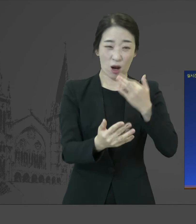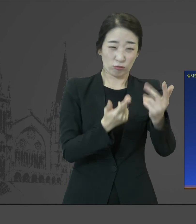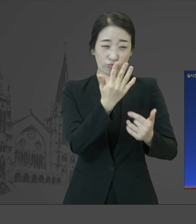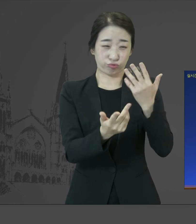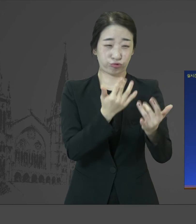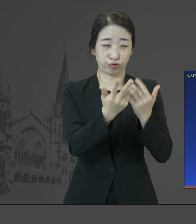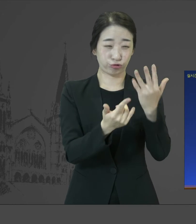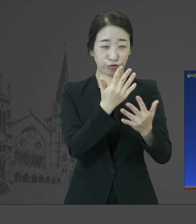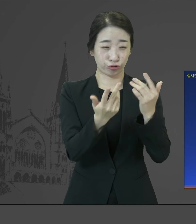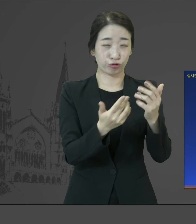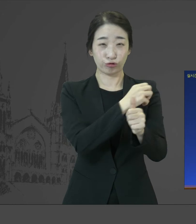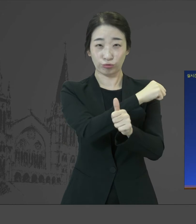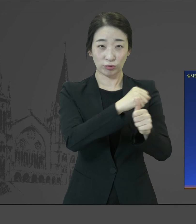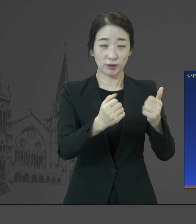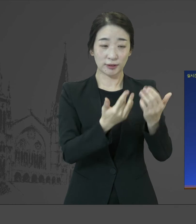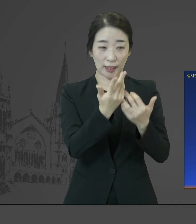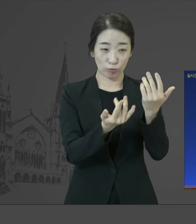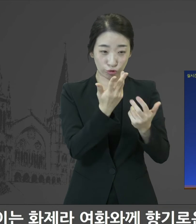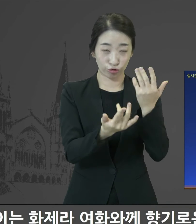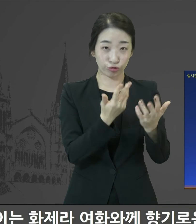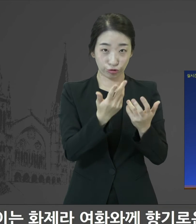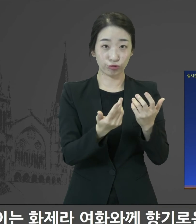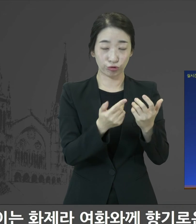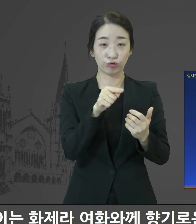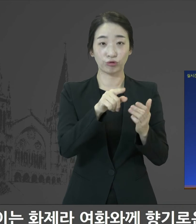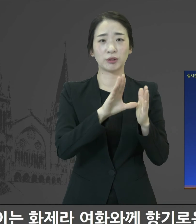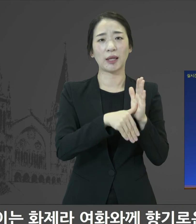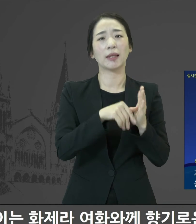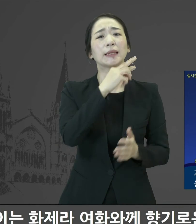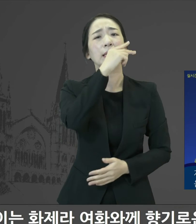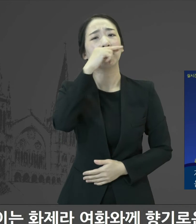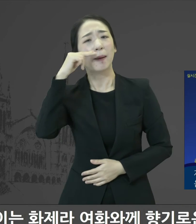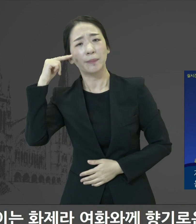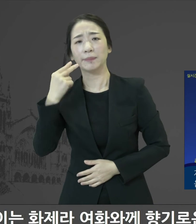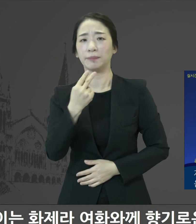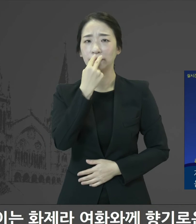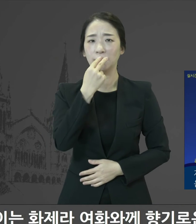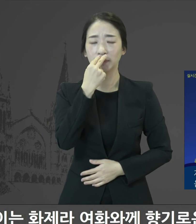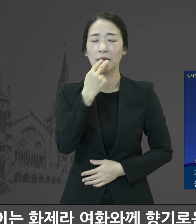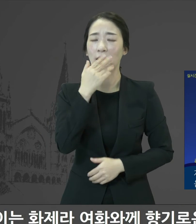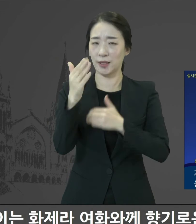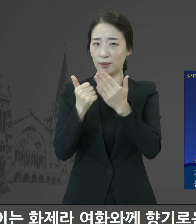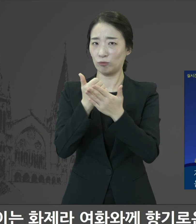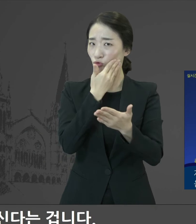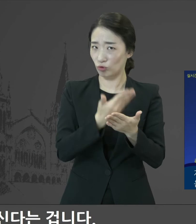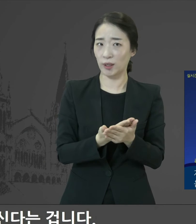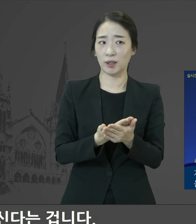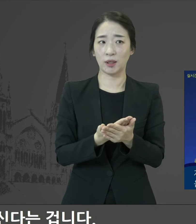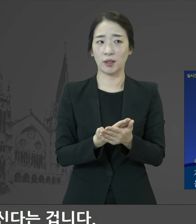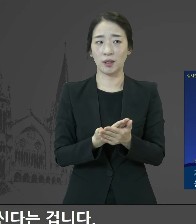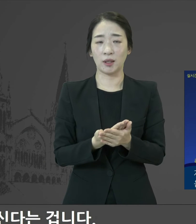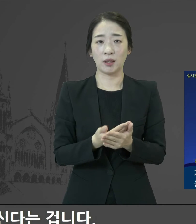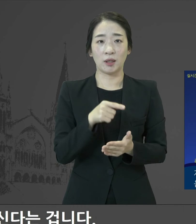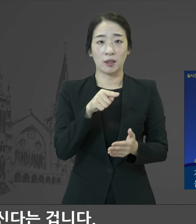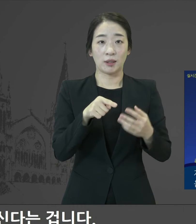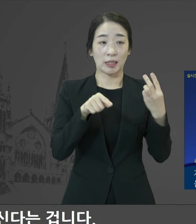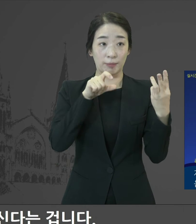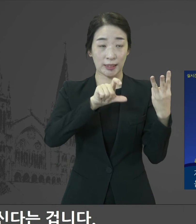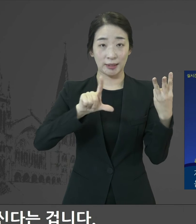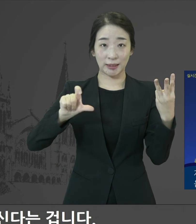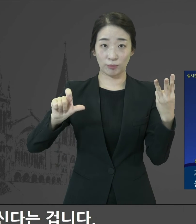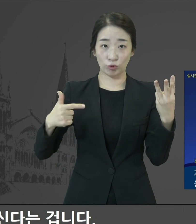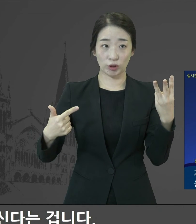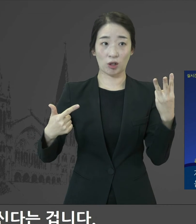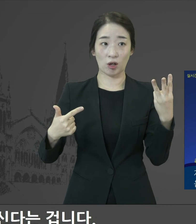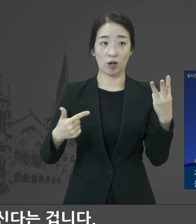냄새를 하나님이 기뻐 받으신다는 것이죠. 3장 16절로 갑니다. 읽으십시다. 제사장은 그것을 제단 위에서